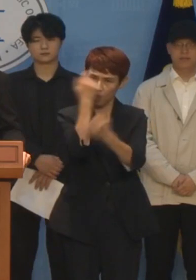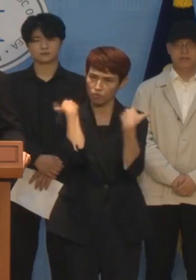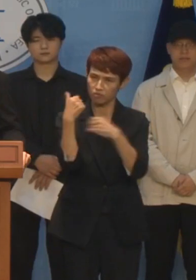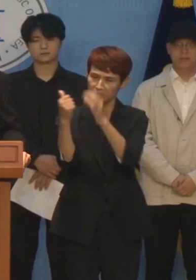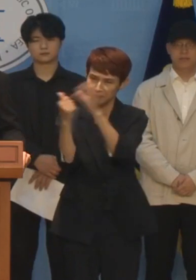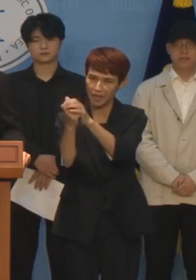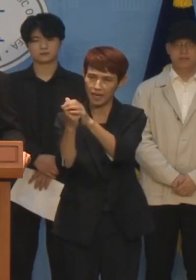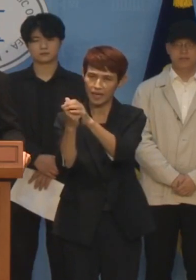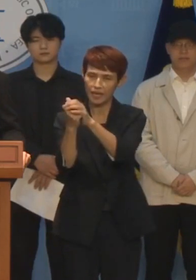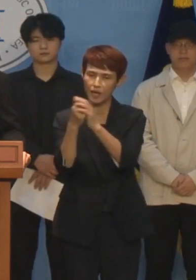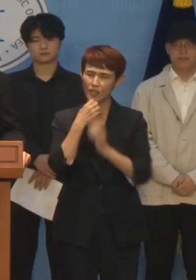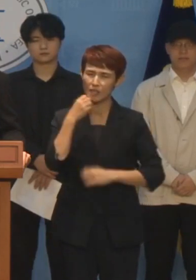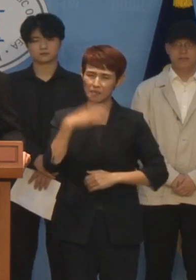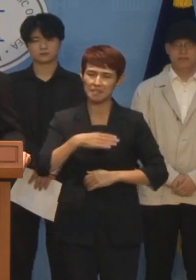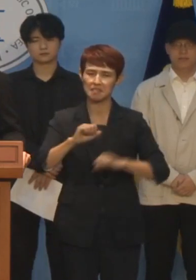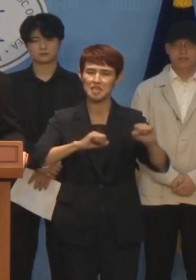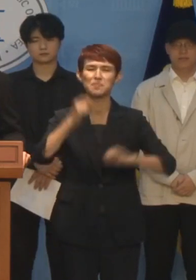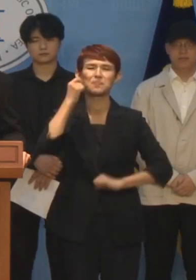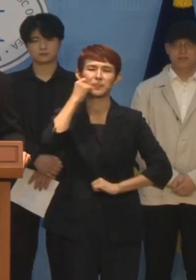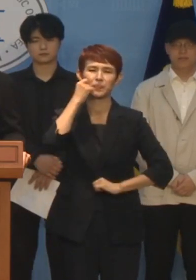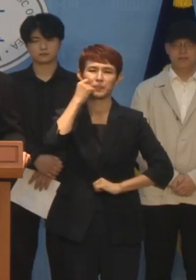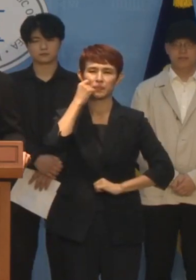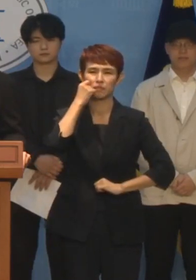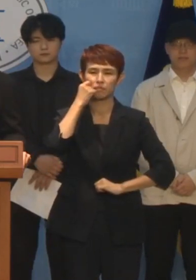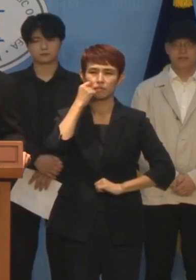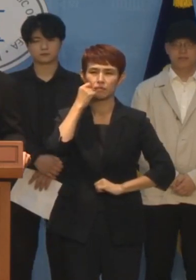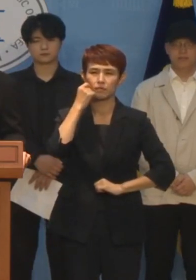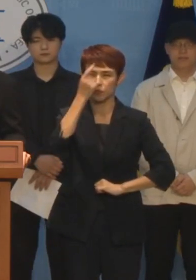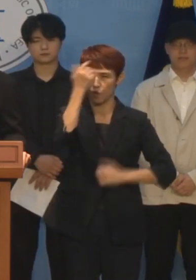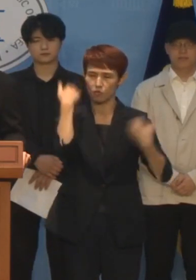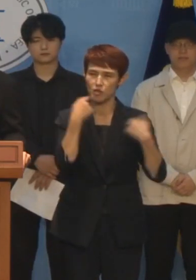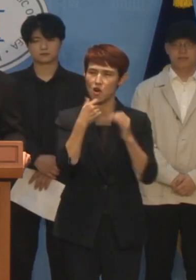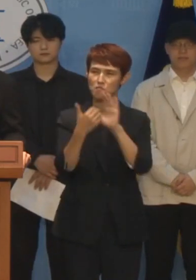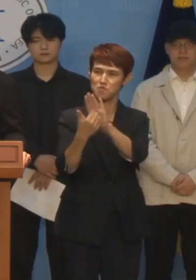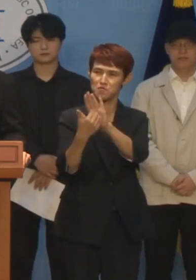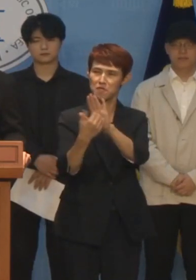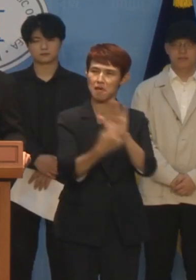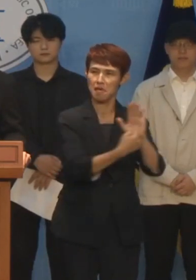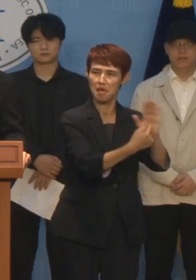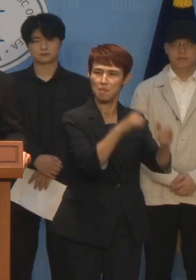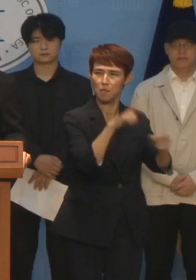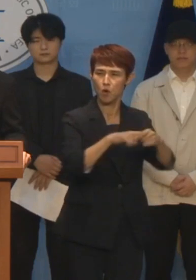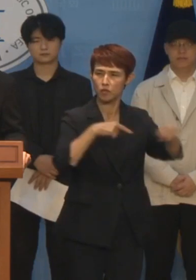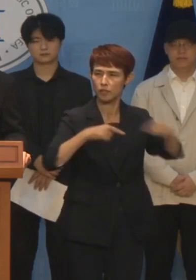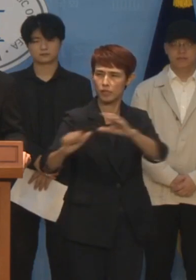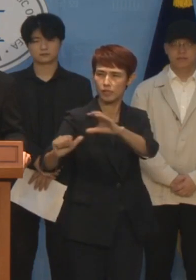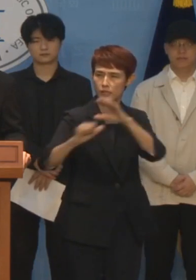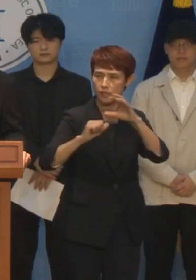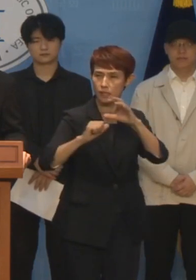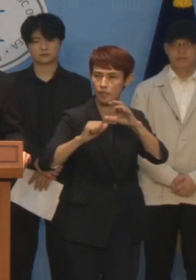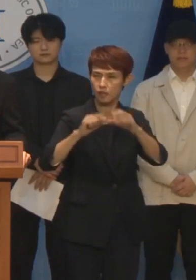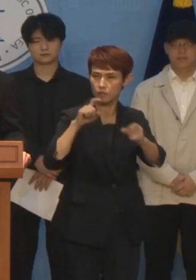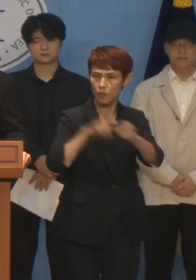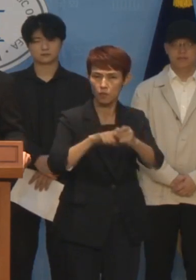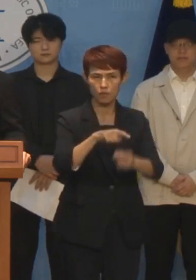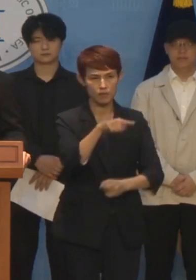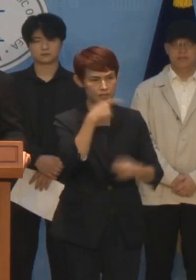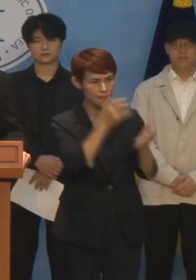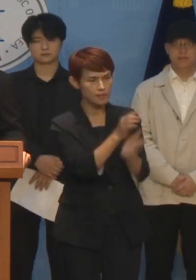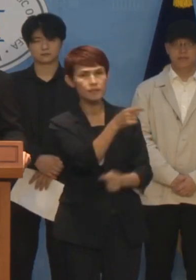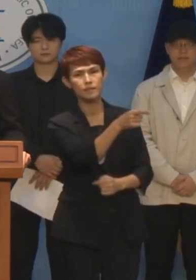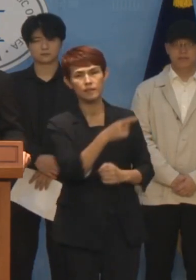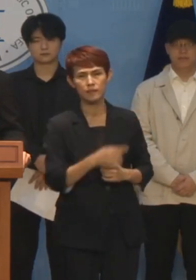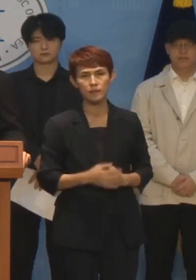실현도 불가능하고 현 정부의 거부권 기조만 드러낼 수 있으니 정쟁의 도구로 사용하겠다는 그런